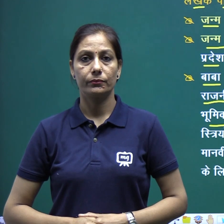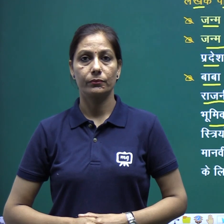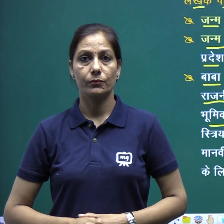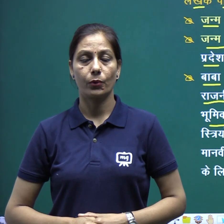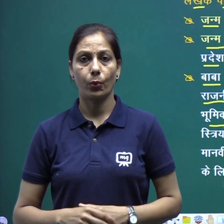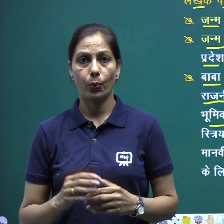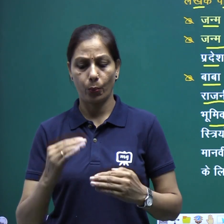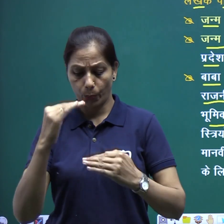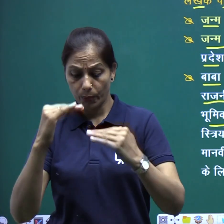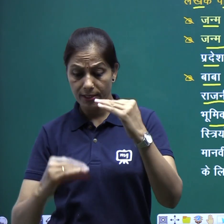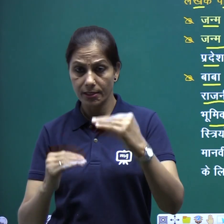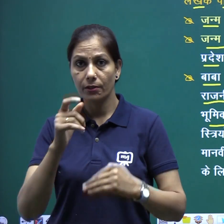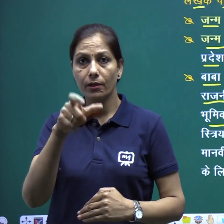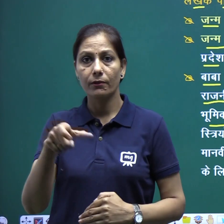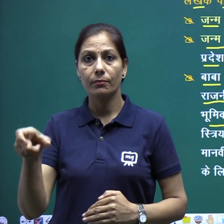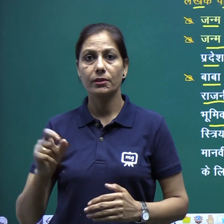अछूतों,